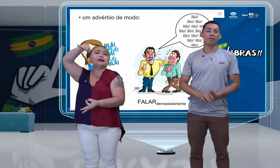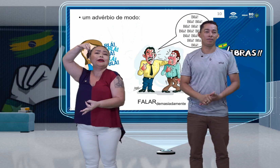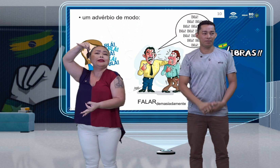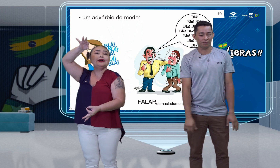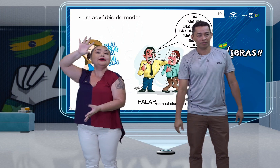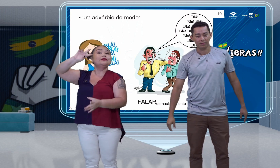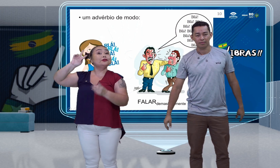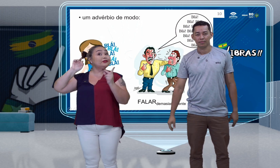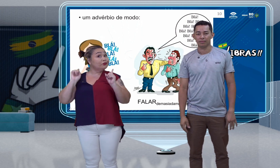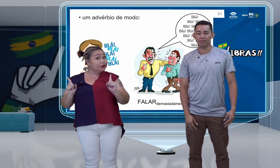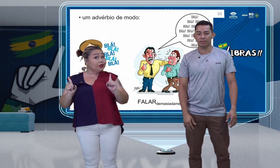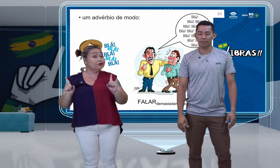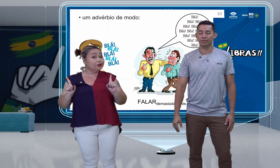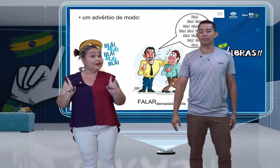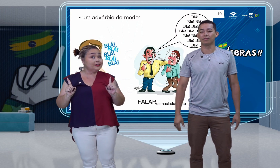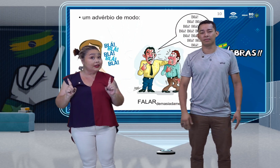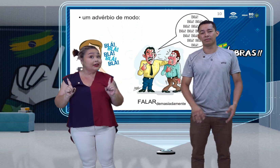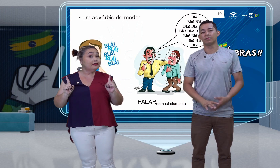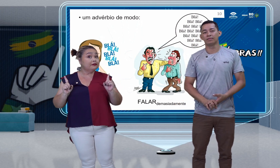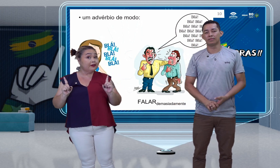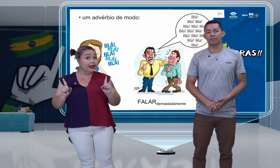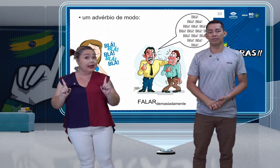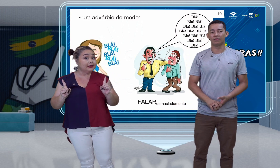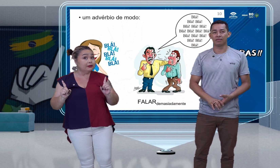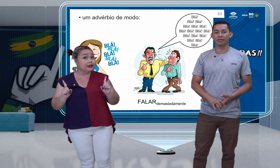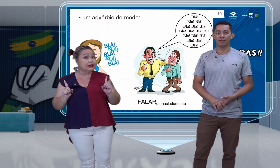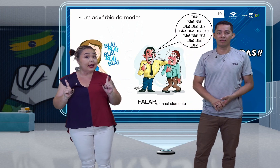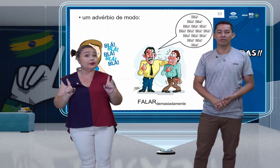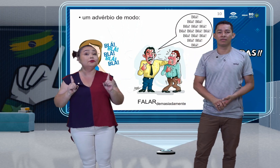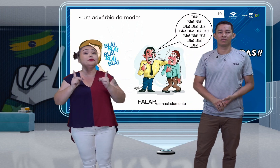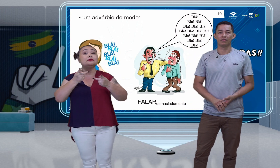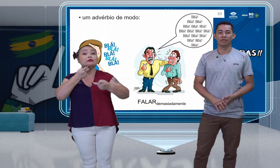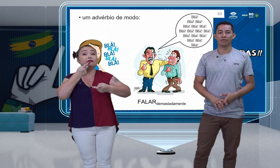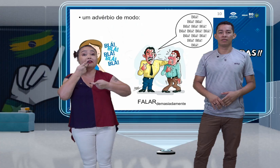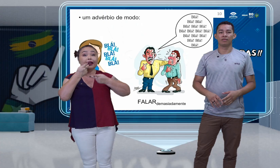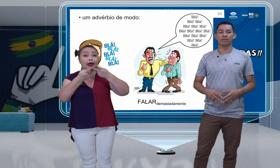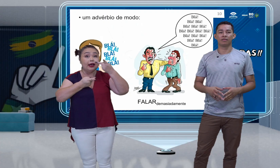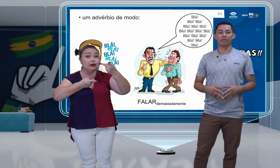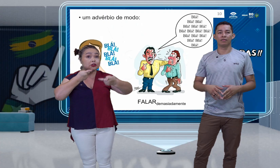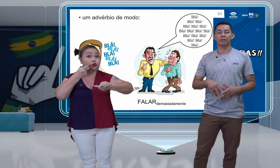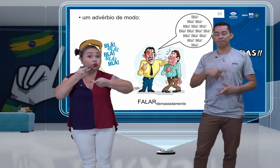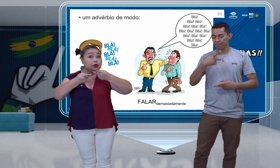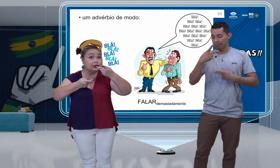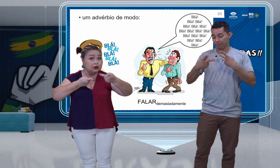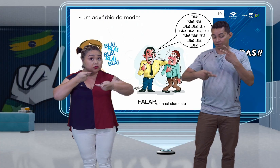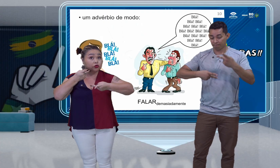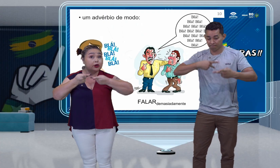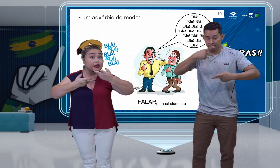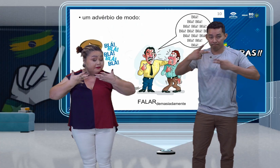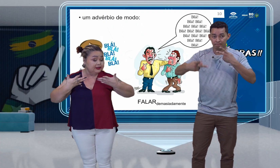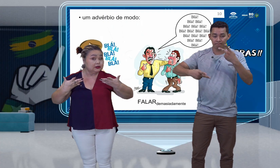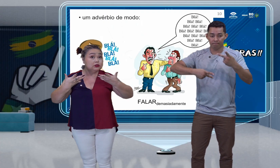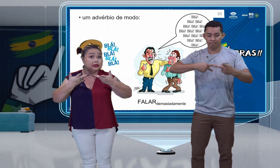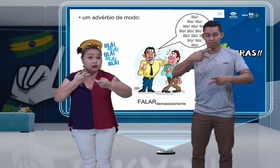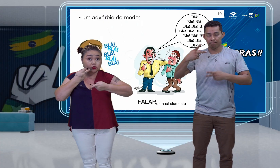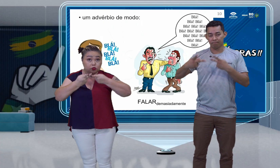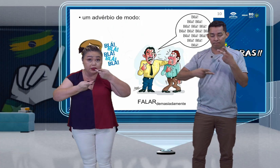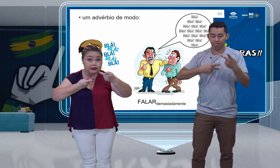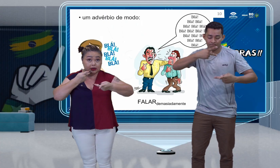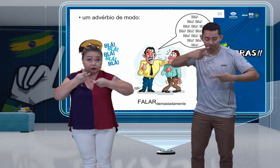extensa, né? Então, tem 2 jeitos de fazer falar demasiado. Falar com as 2 mãos, eu dou ênfase usando as 2